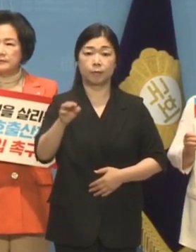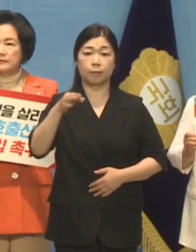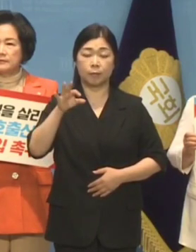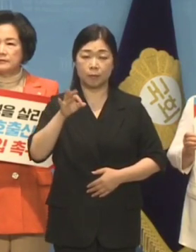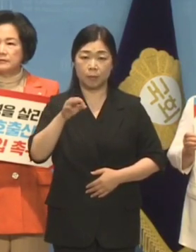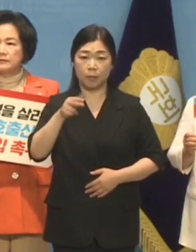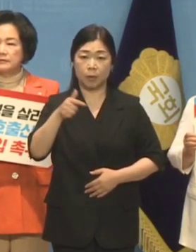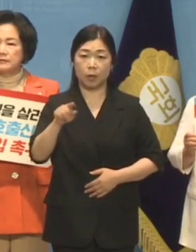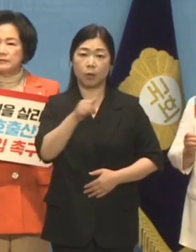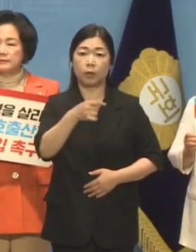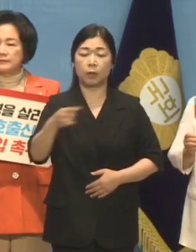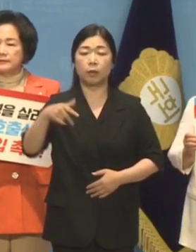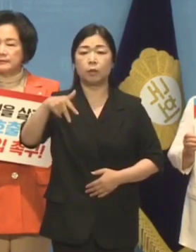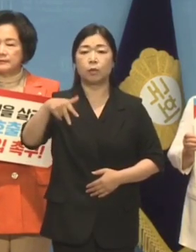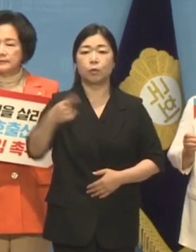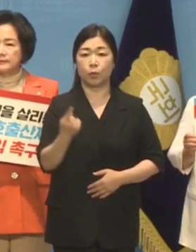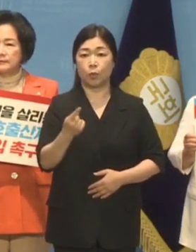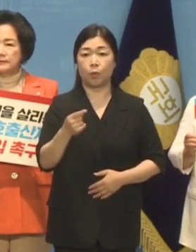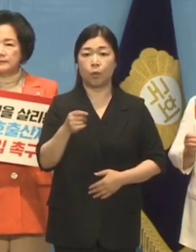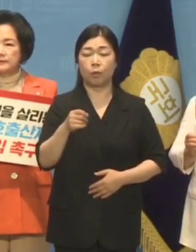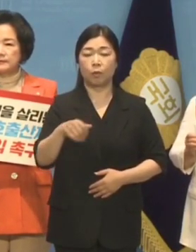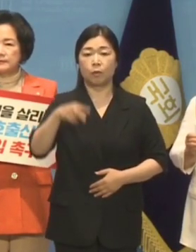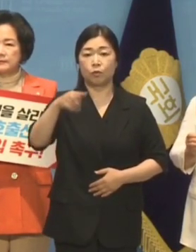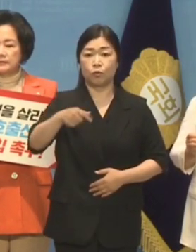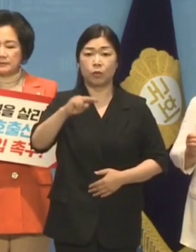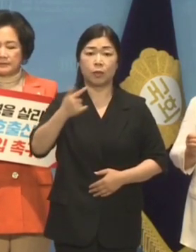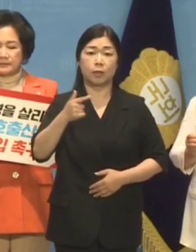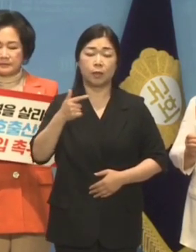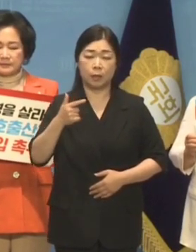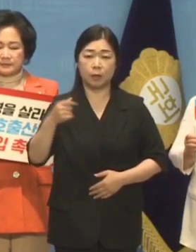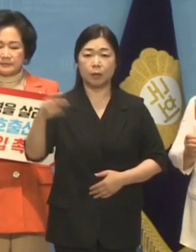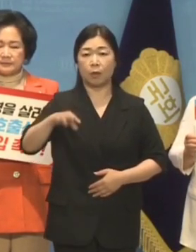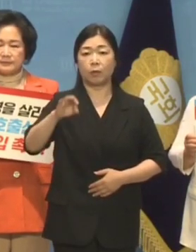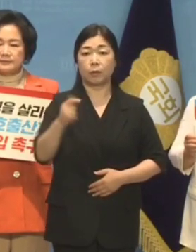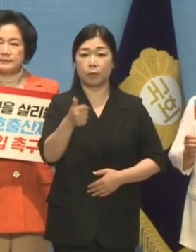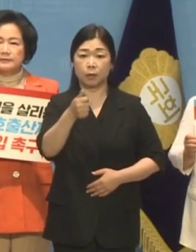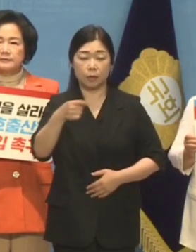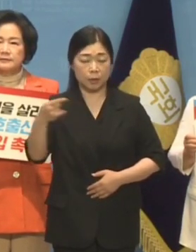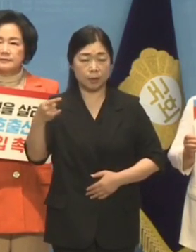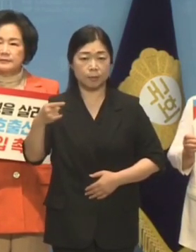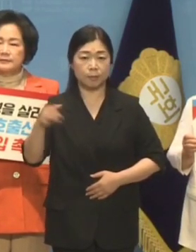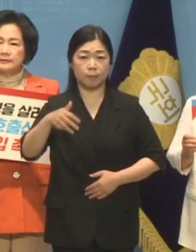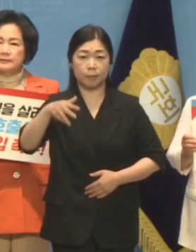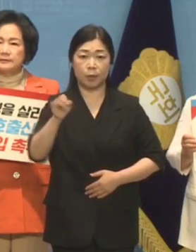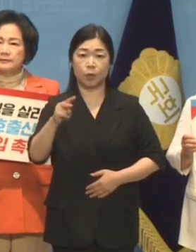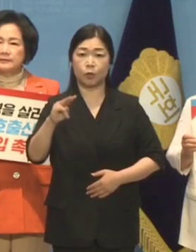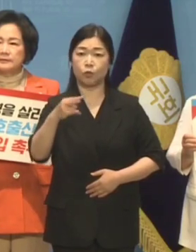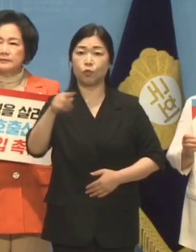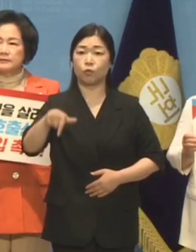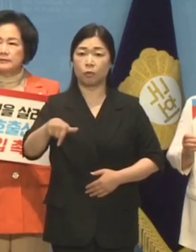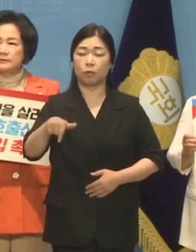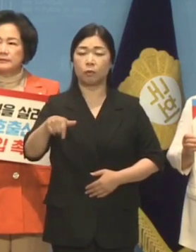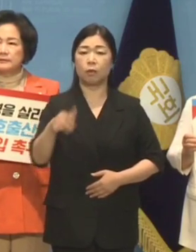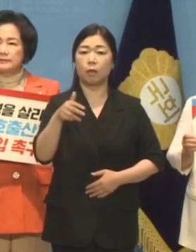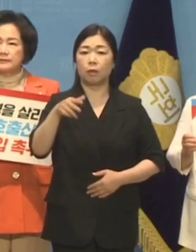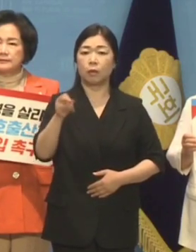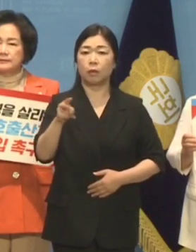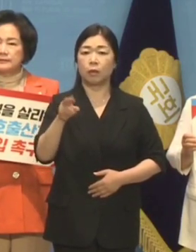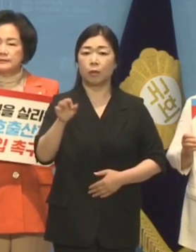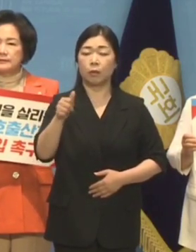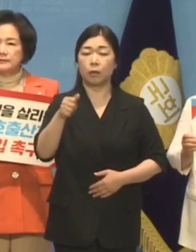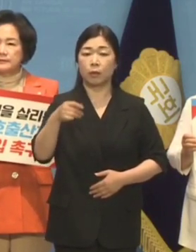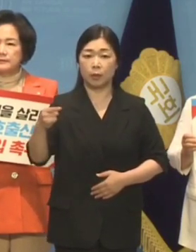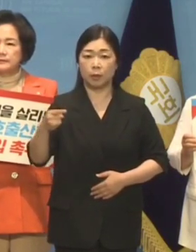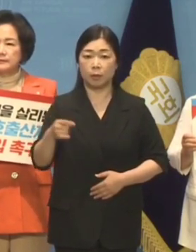정경희, 조명희, 조수진, 조은희, 최현숙,